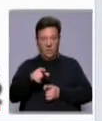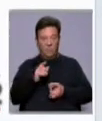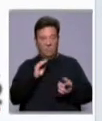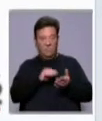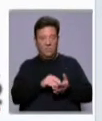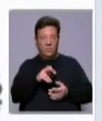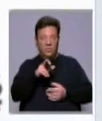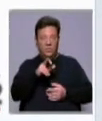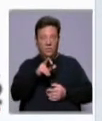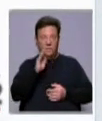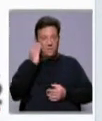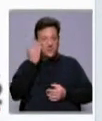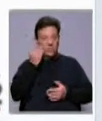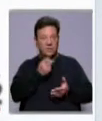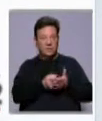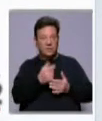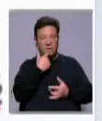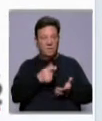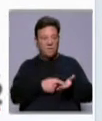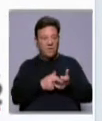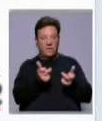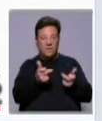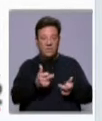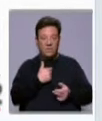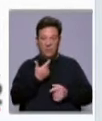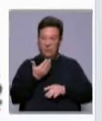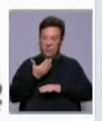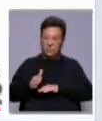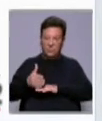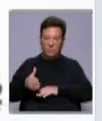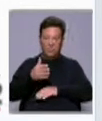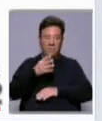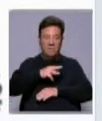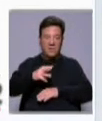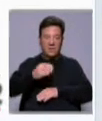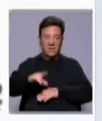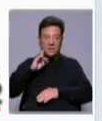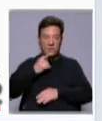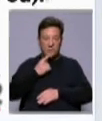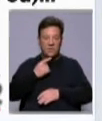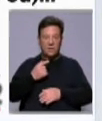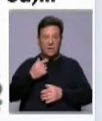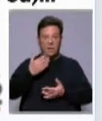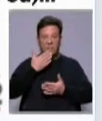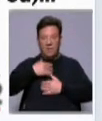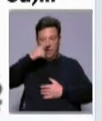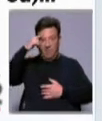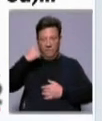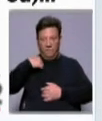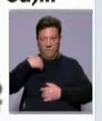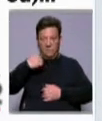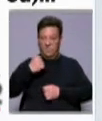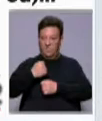Portugal, no Facebook, escreve que a falta de legendas exclui milhares de crianças surdas e dificulta o trabalho de milhares de pais